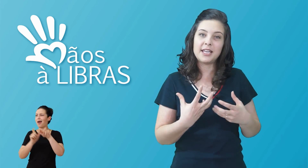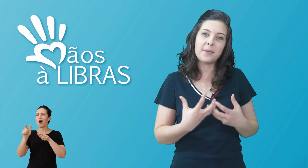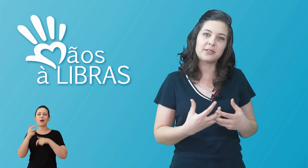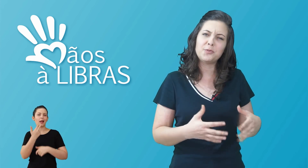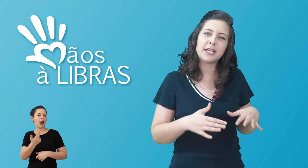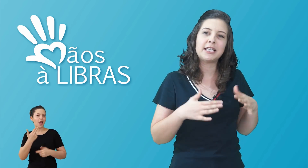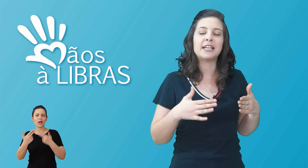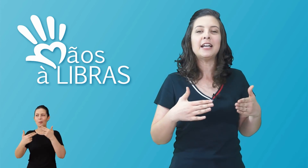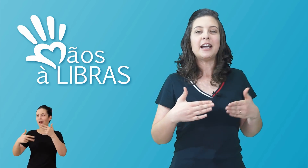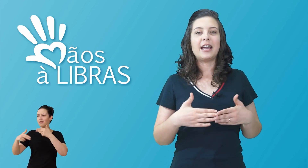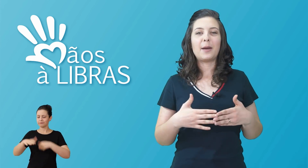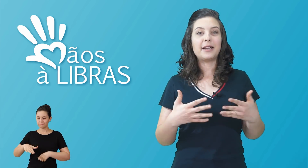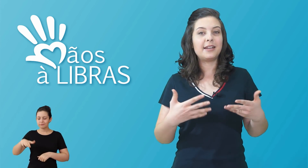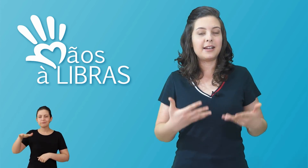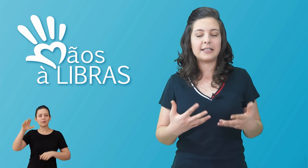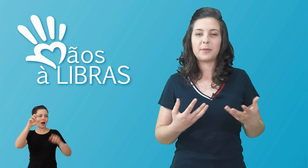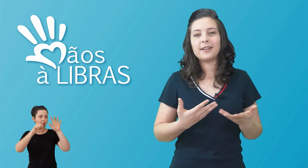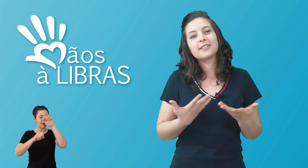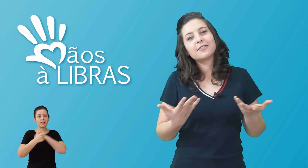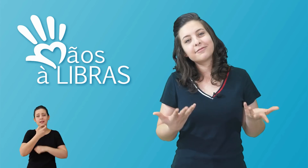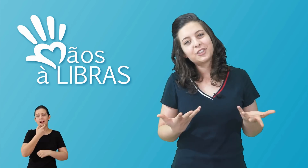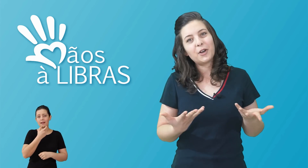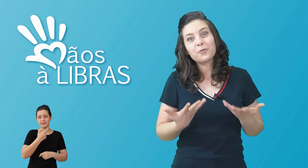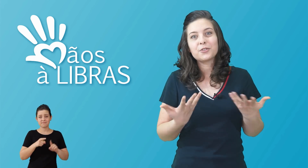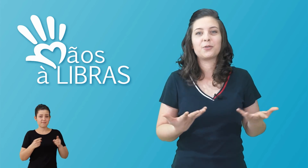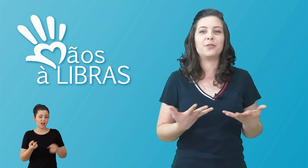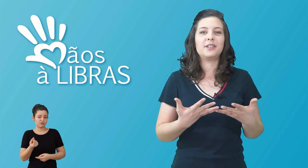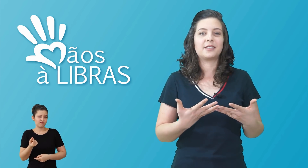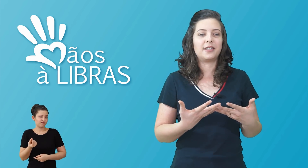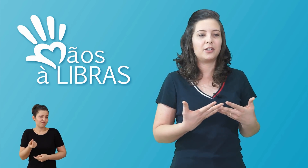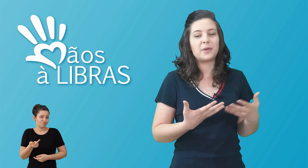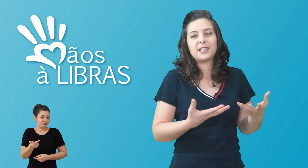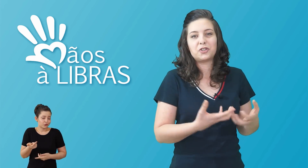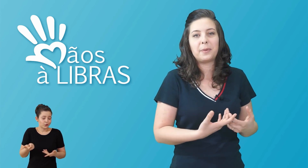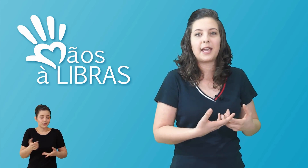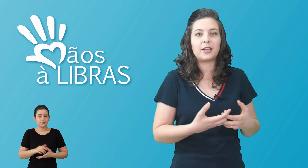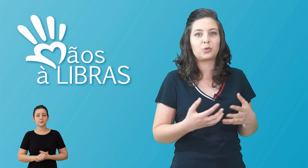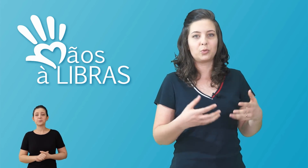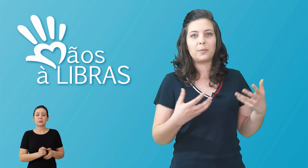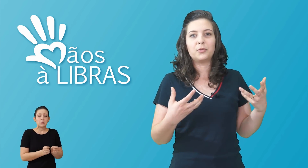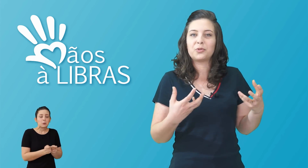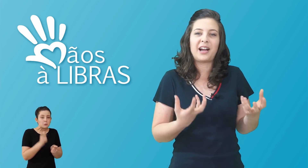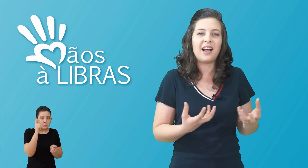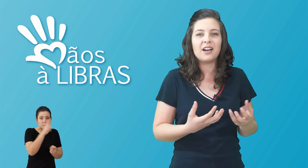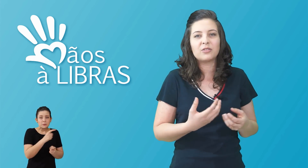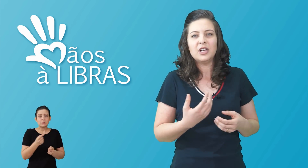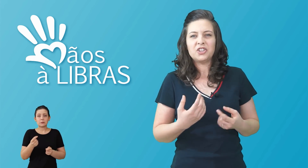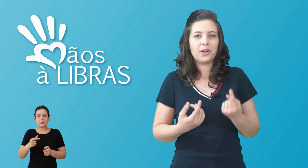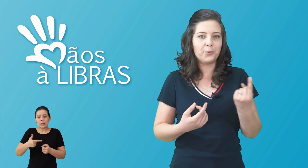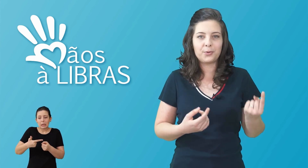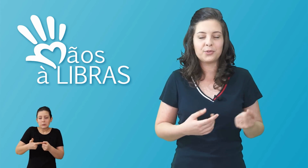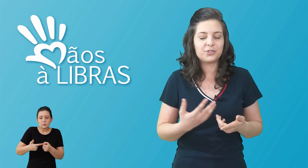Eu queria mesmo, desde pequenininha, aprender inglês. Mas não tinha condições. Numa cidade pequena, tudo é muito